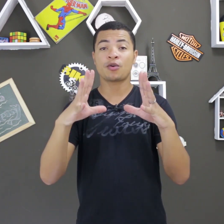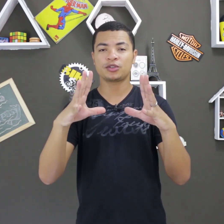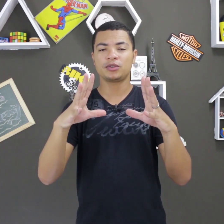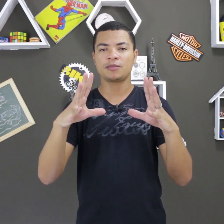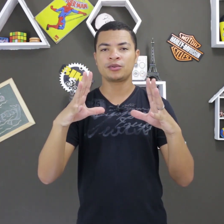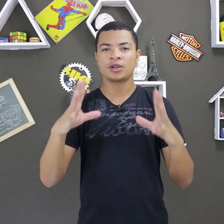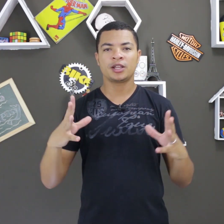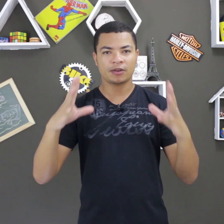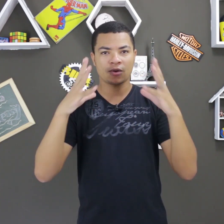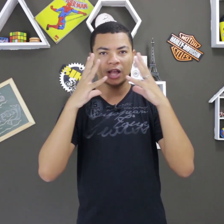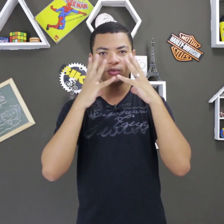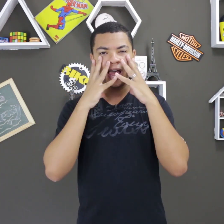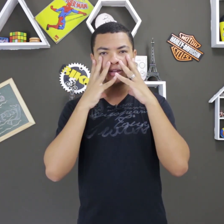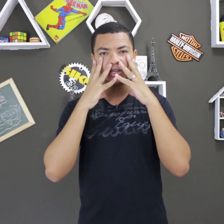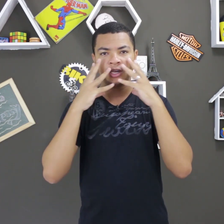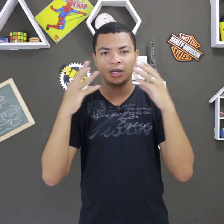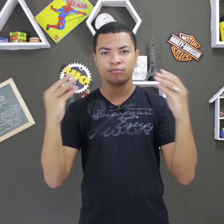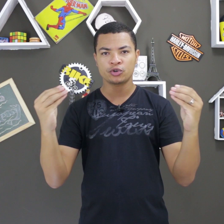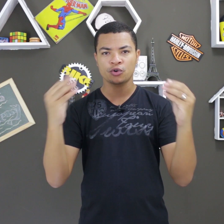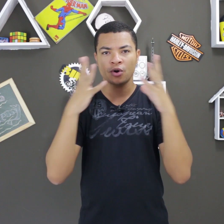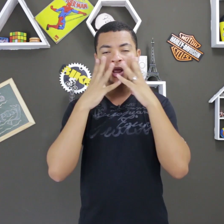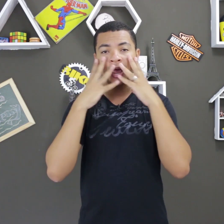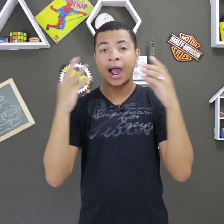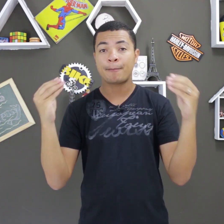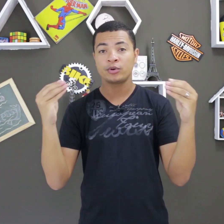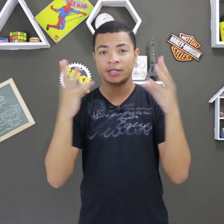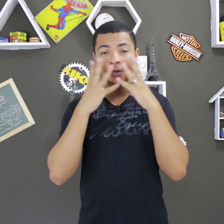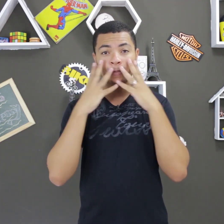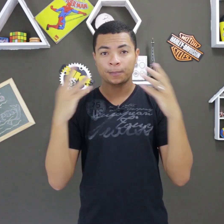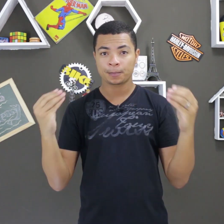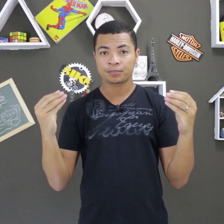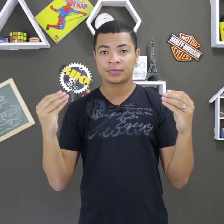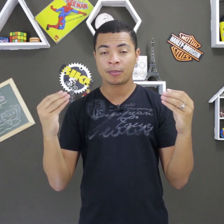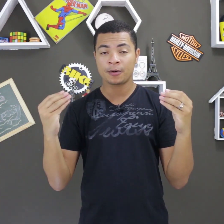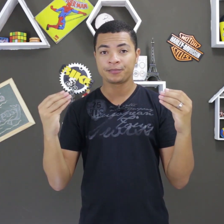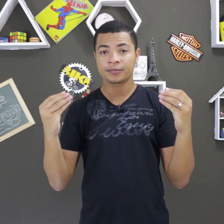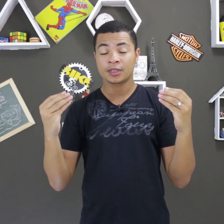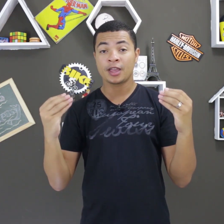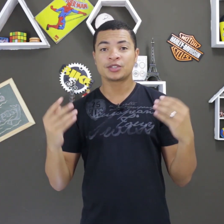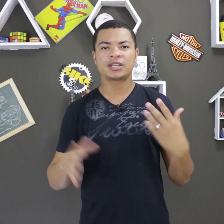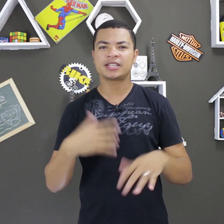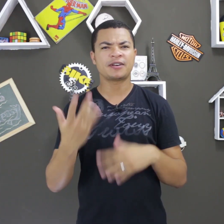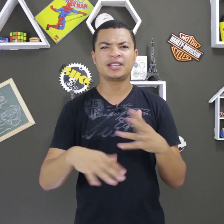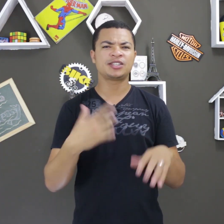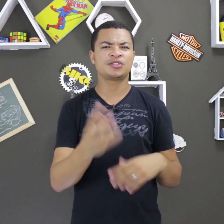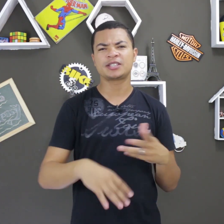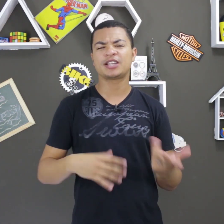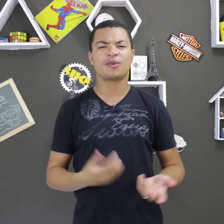com as duas mãos só colocar do lado aqui e puxou raposa tá bom se você quiser fazer esses dois sinais numa